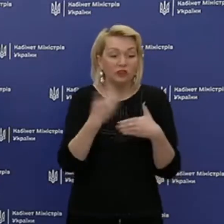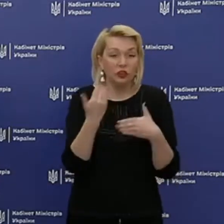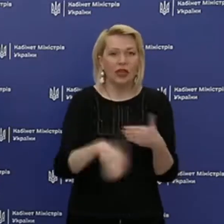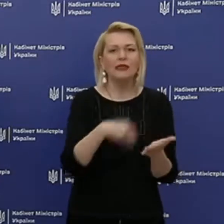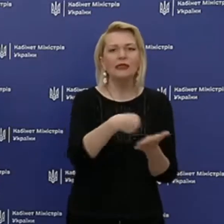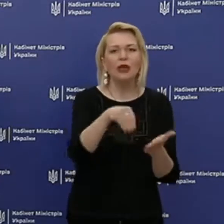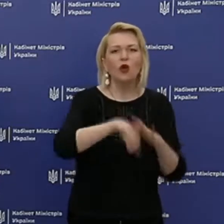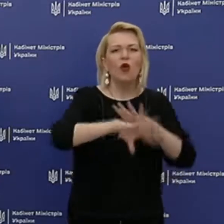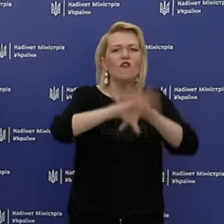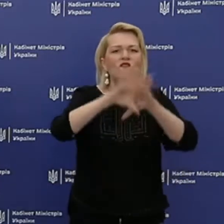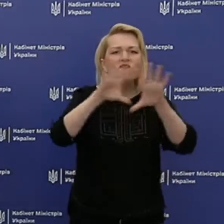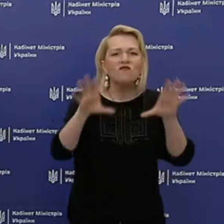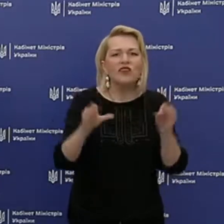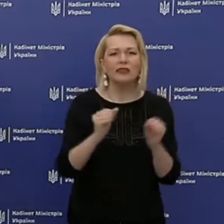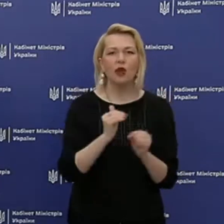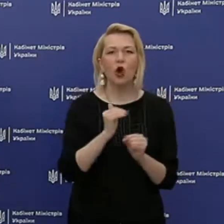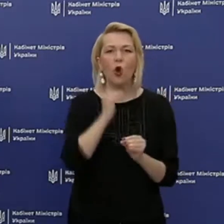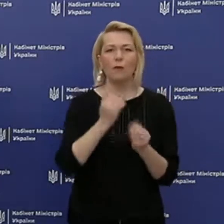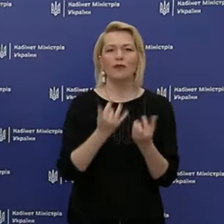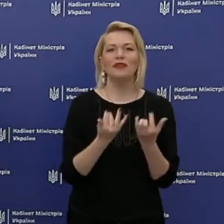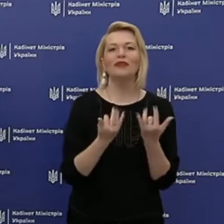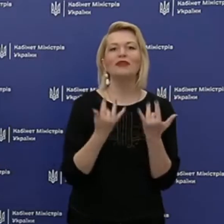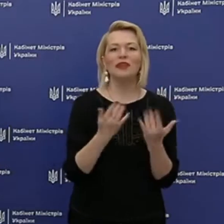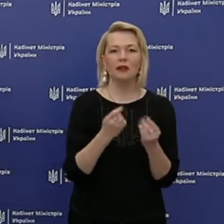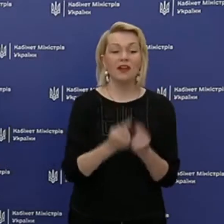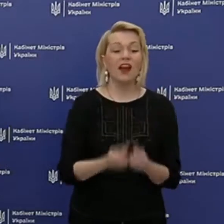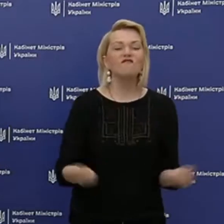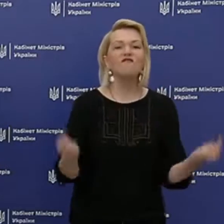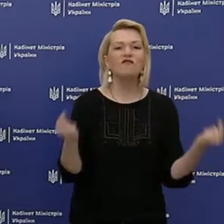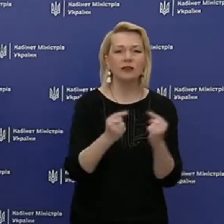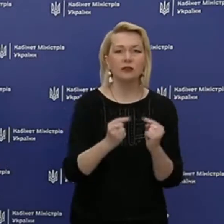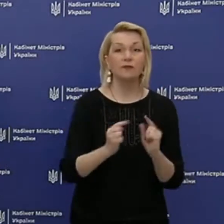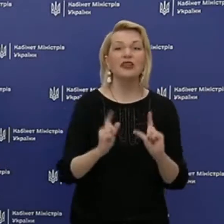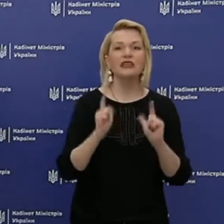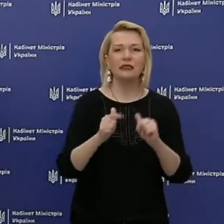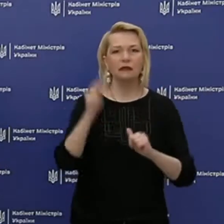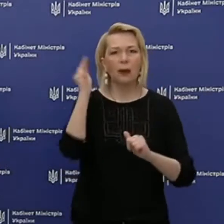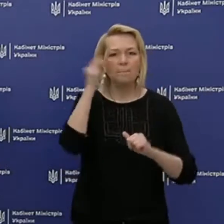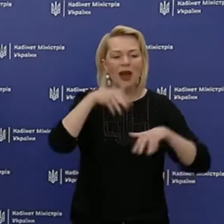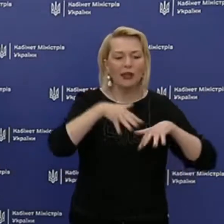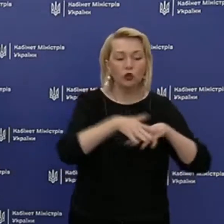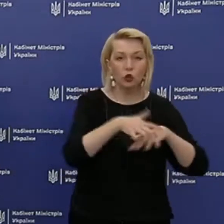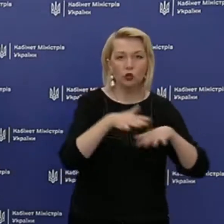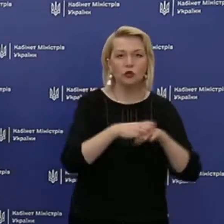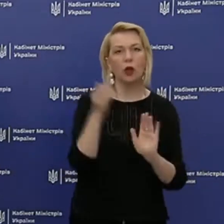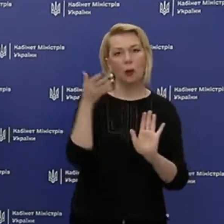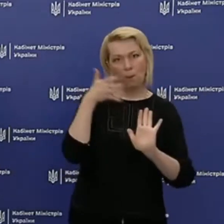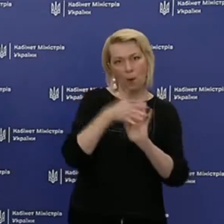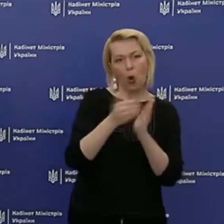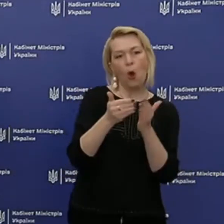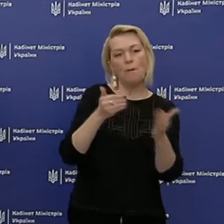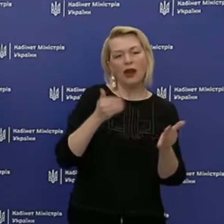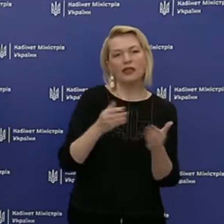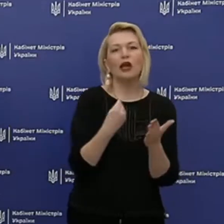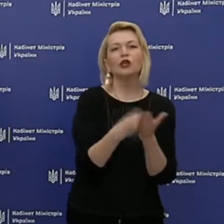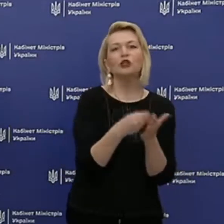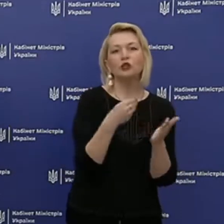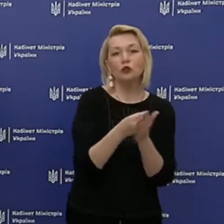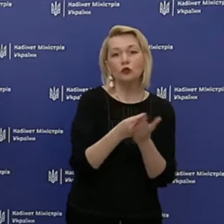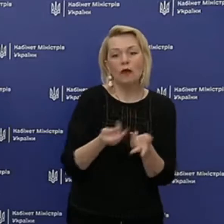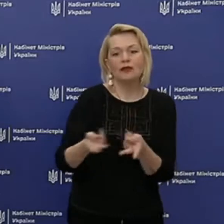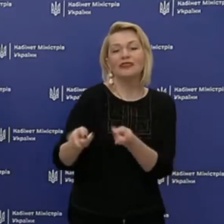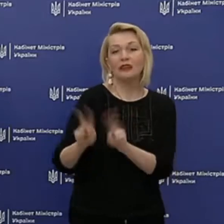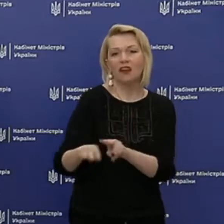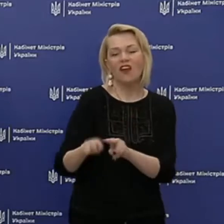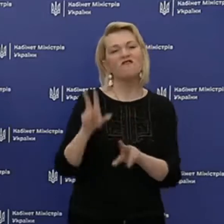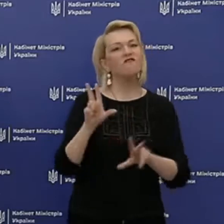закупимо весь той обсяг, той кількості, яка визначена згідно методик, ми вже побачимо, яка сума в нас від нас